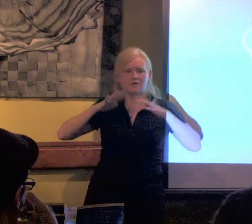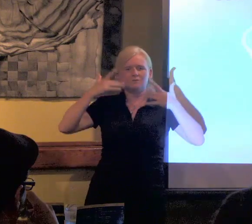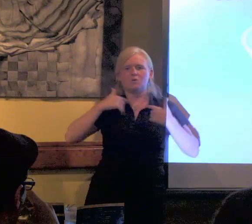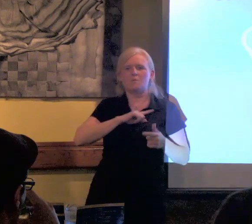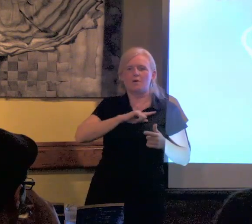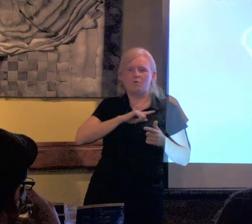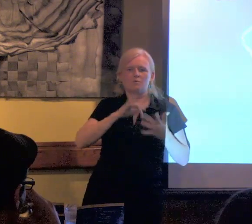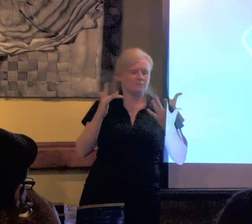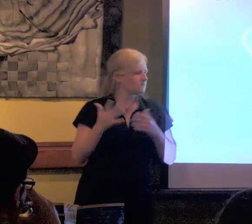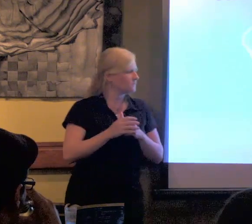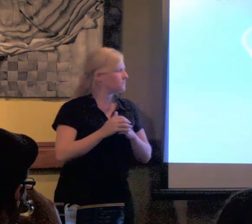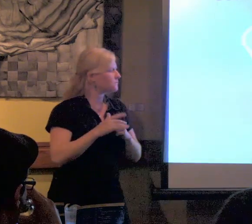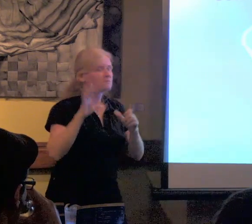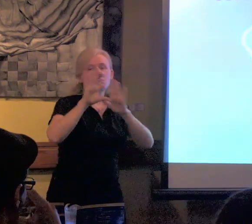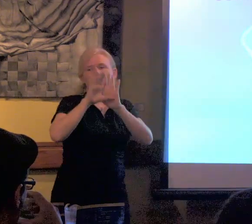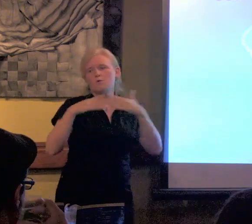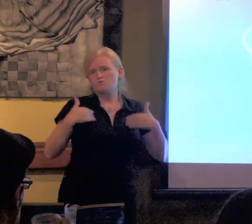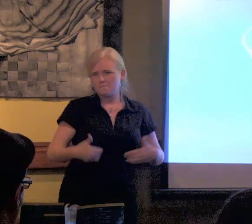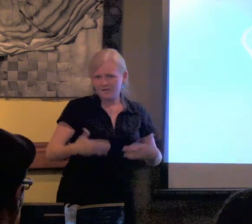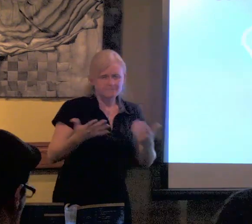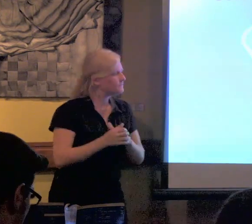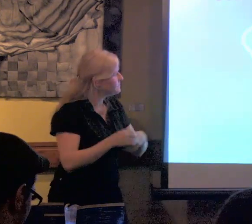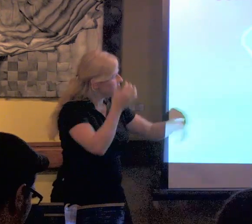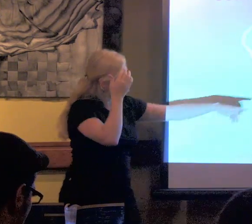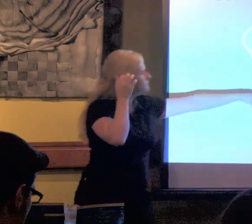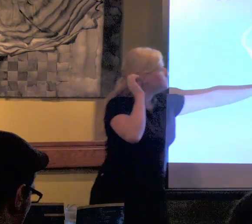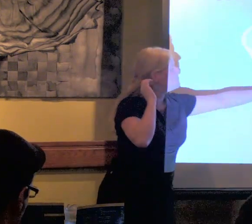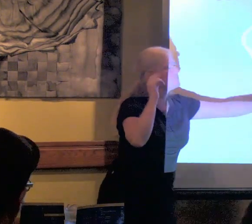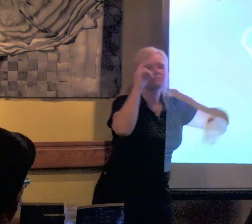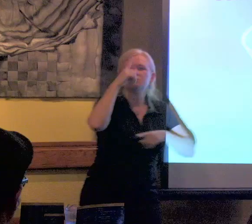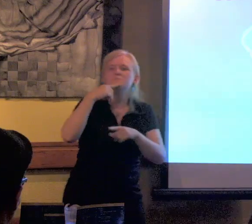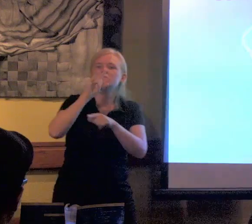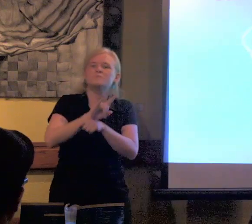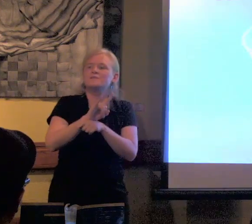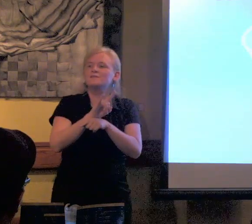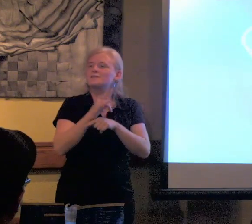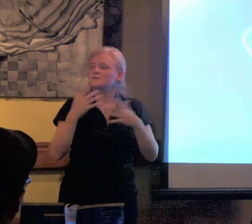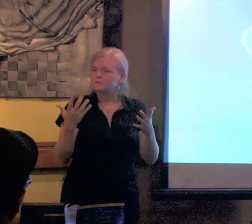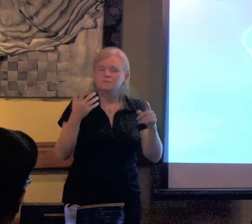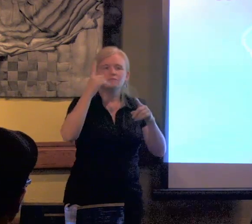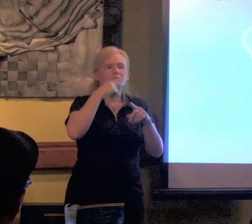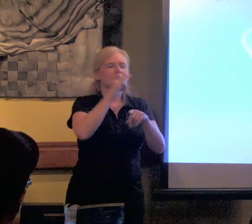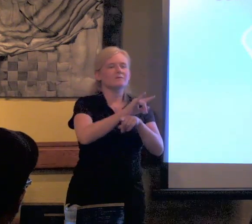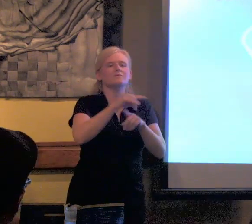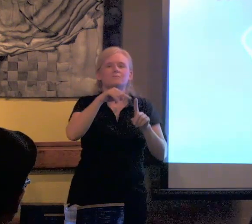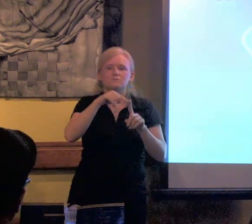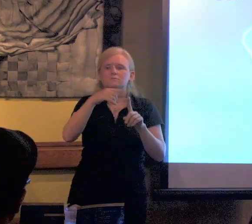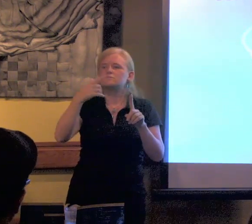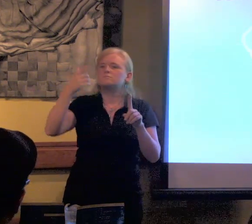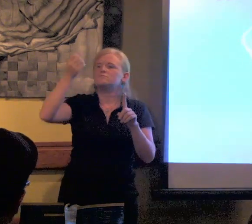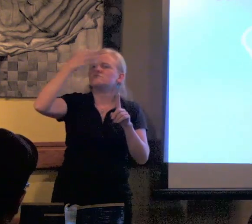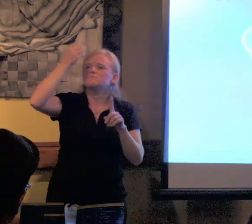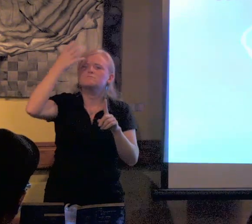lecture labiale ou par un papier, un crayon pour communiquer. Ce n'est pas la première réaction qu'une personne entendante va voir. Donc, c'est ça du